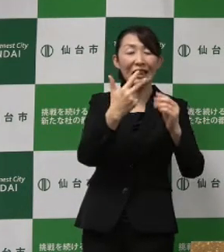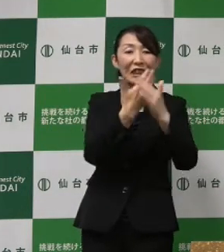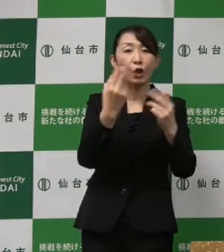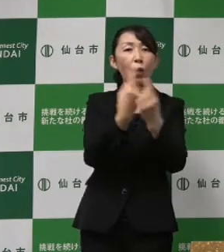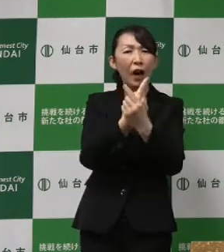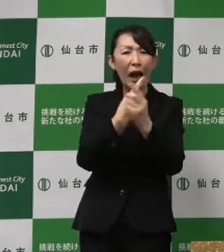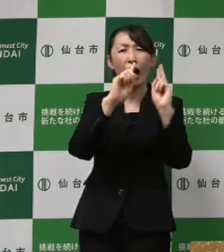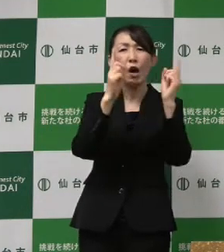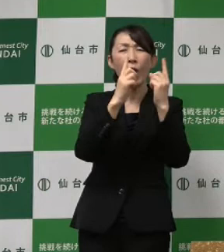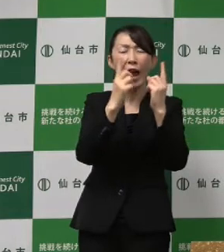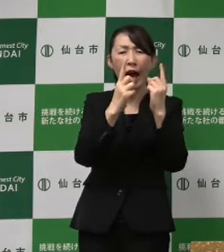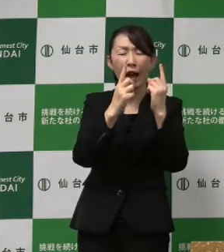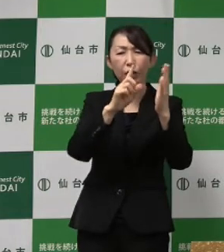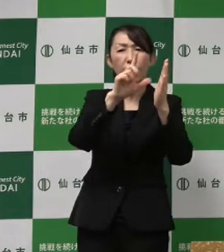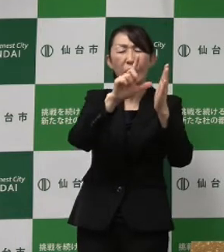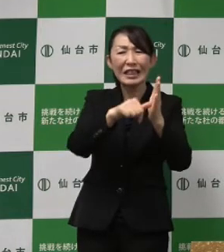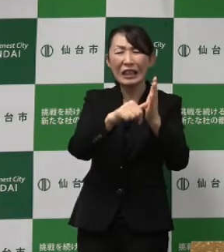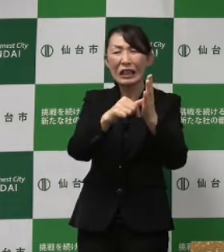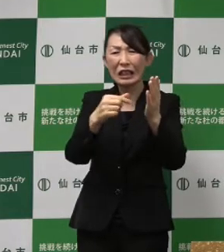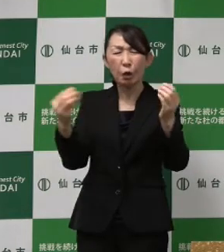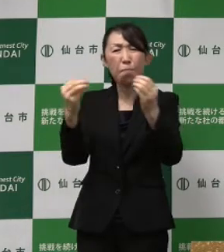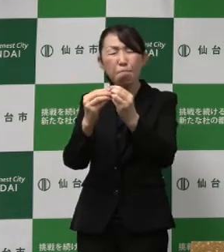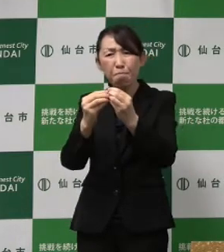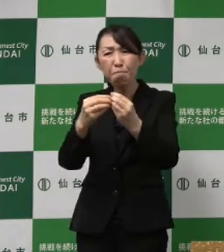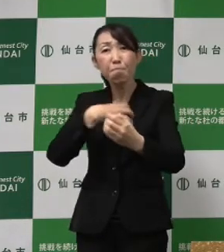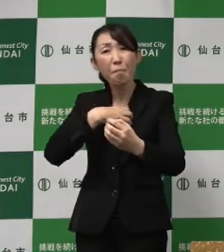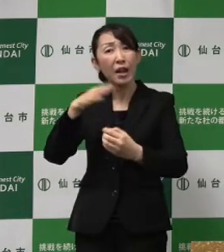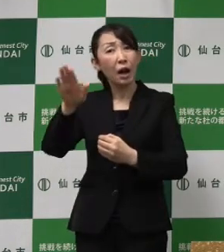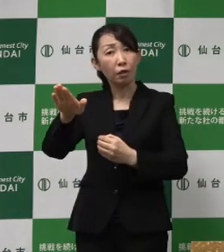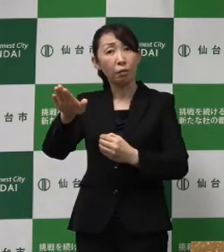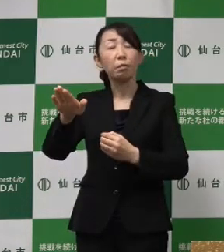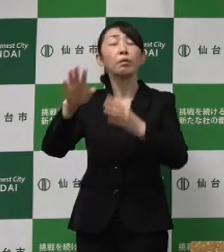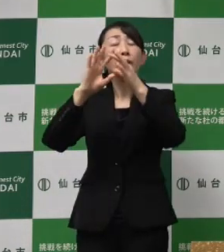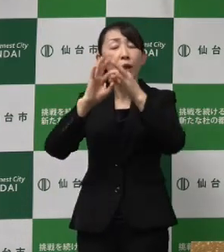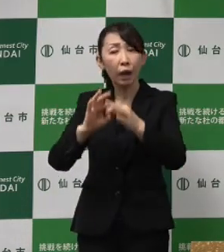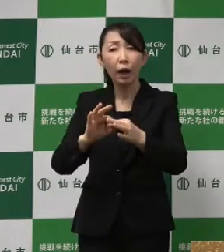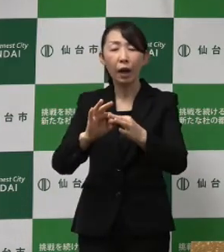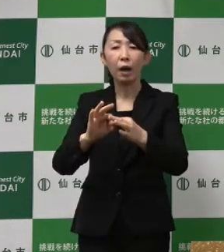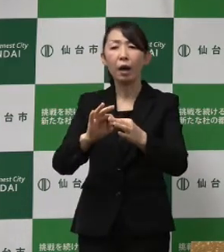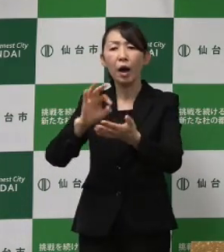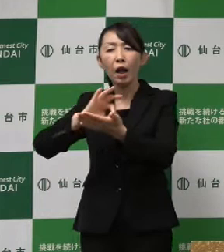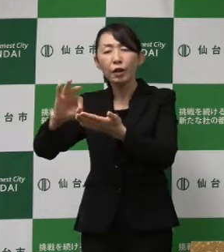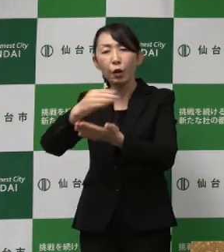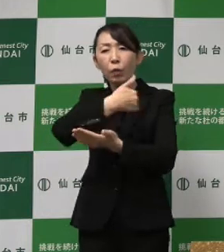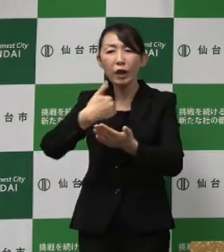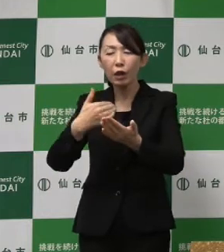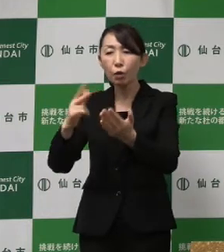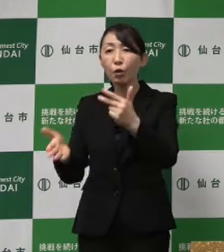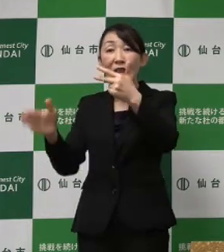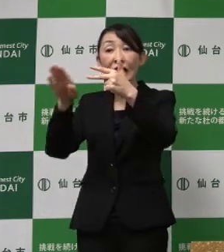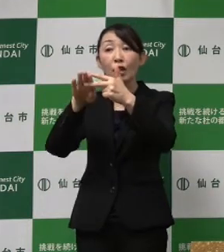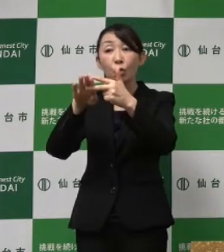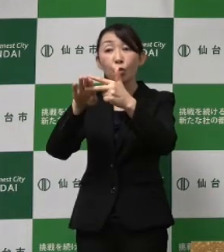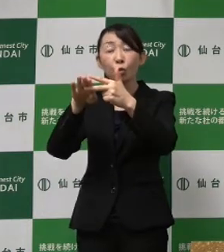と重なるのではないかと見ておりまして、そうなりますと使える施設というのも限られても